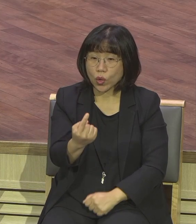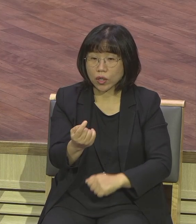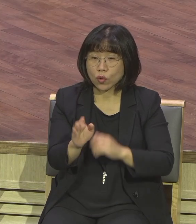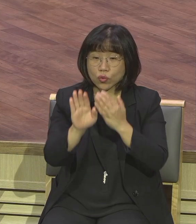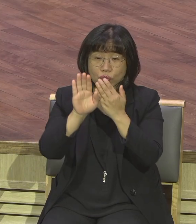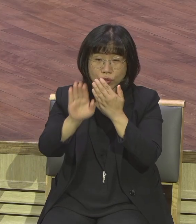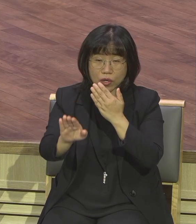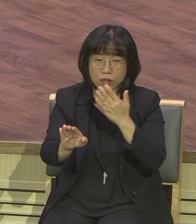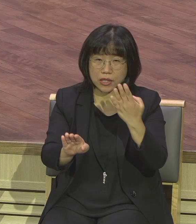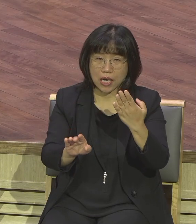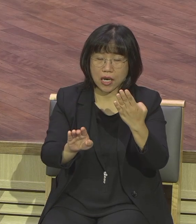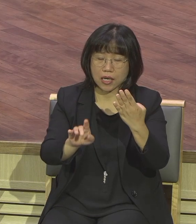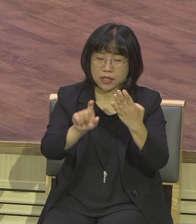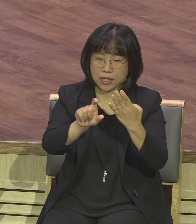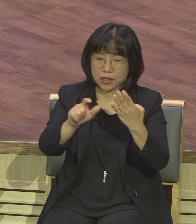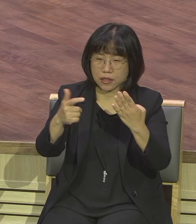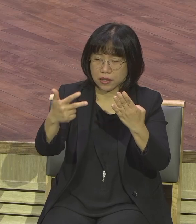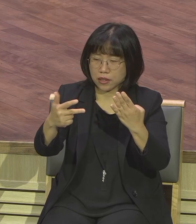7절로 9절.